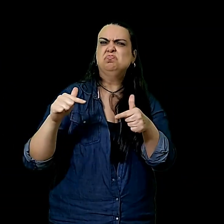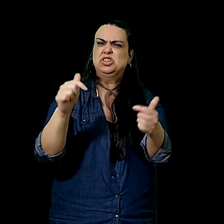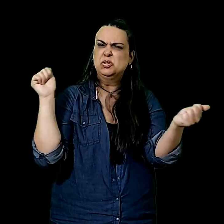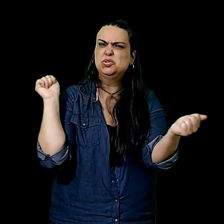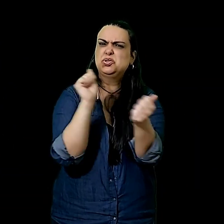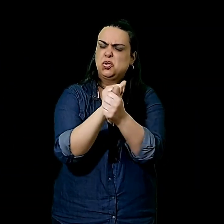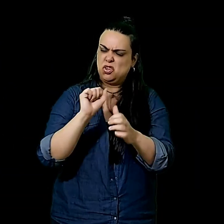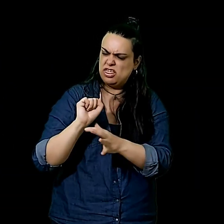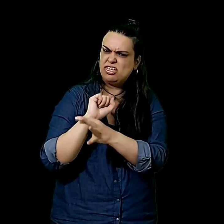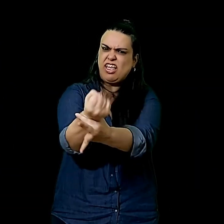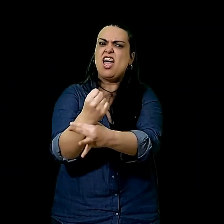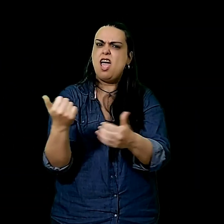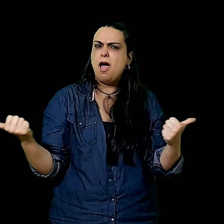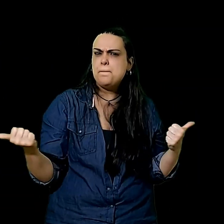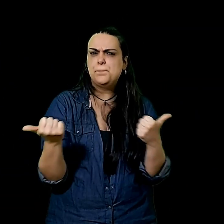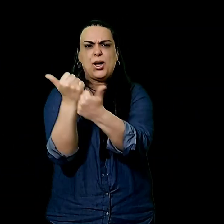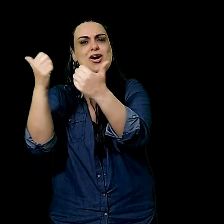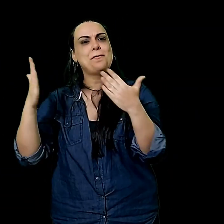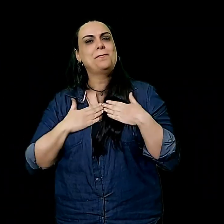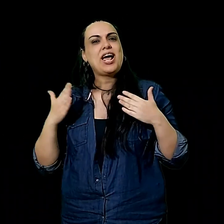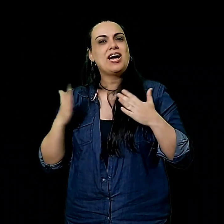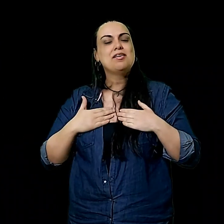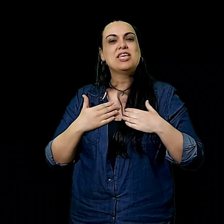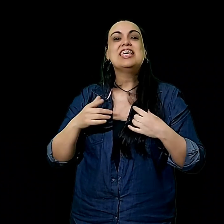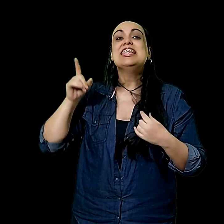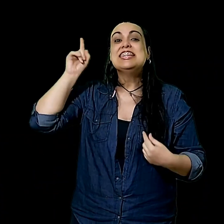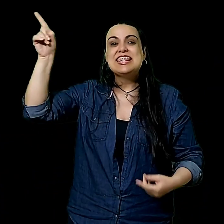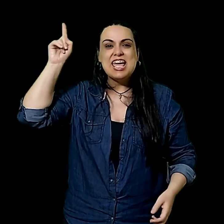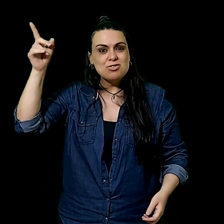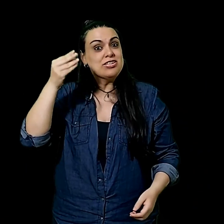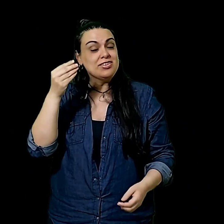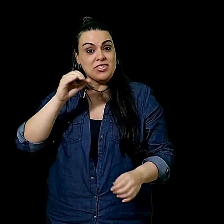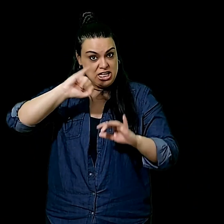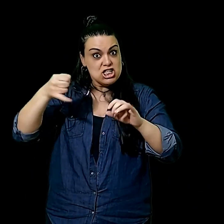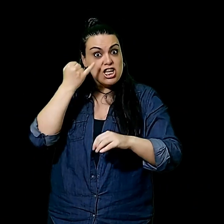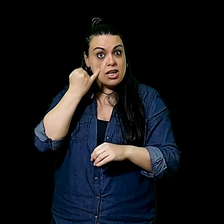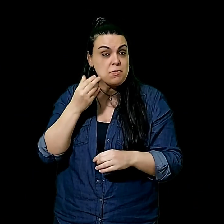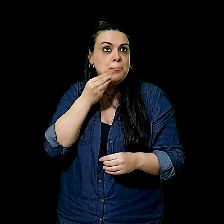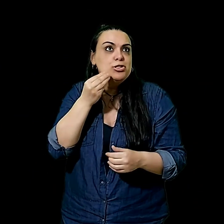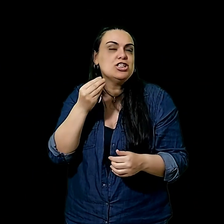E eu gosto porque Jeremias podia falar o Deus de Abraão e tantas outras